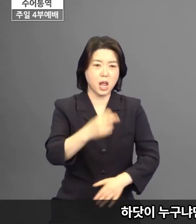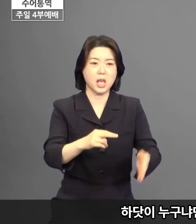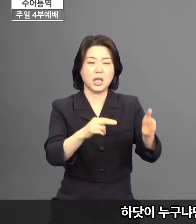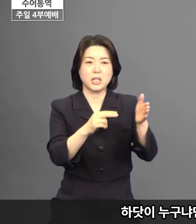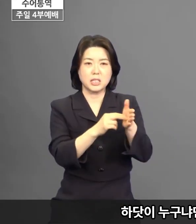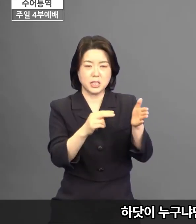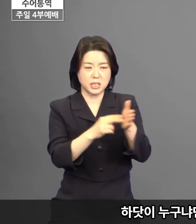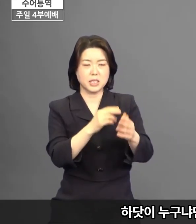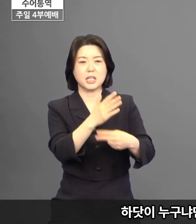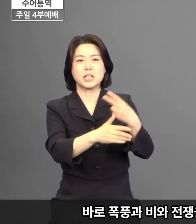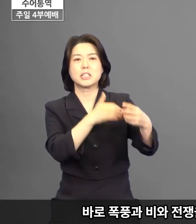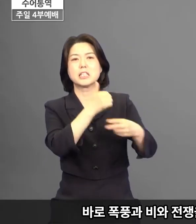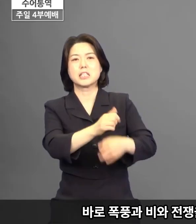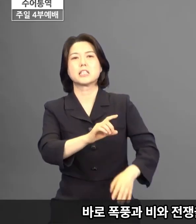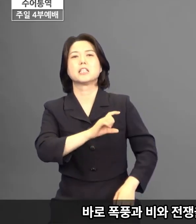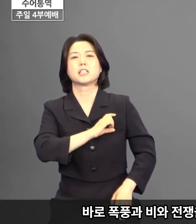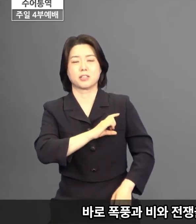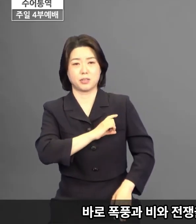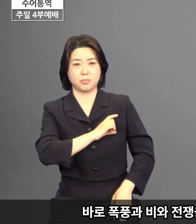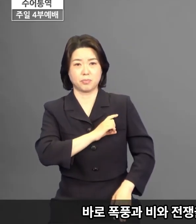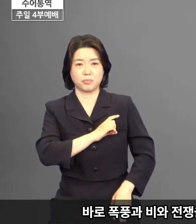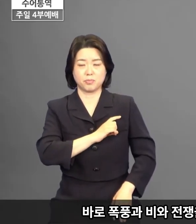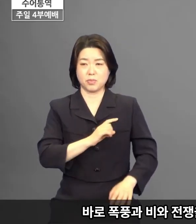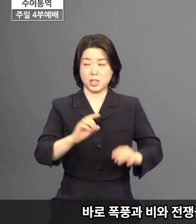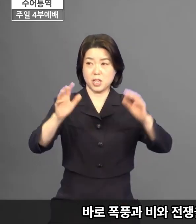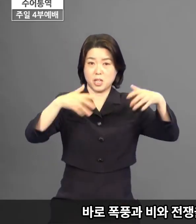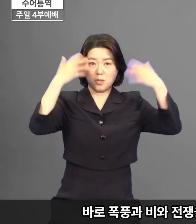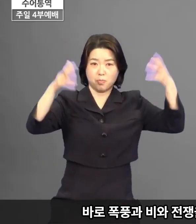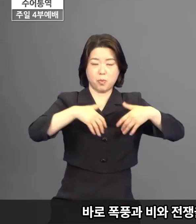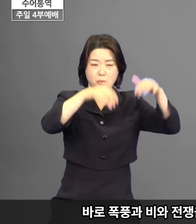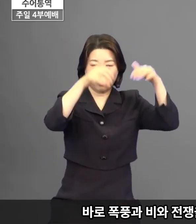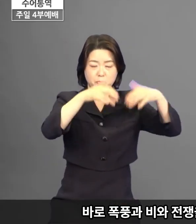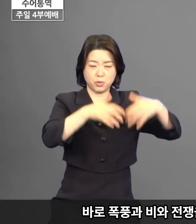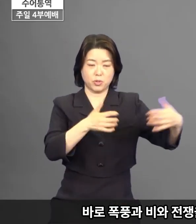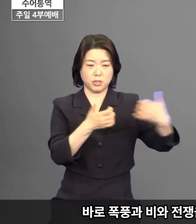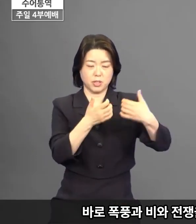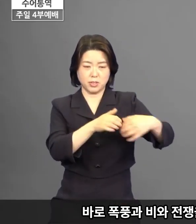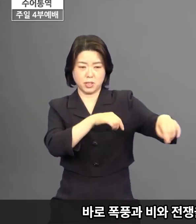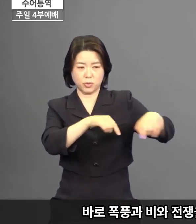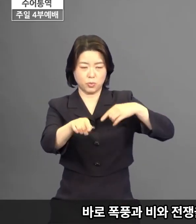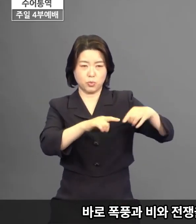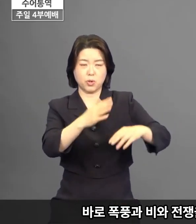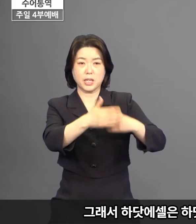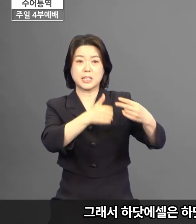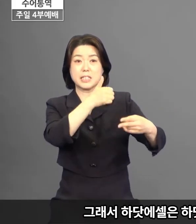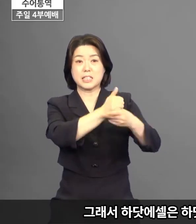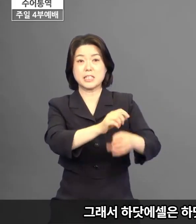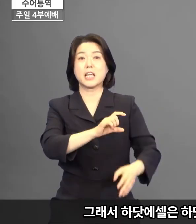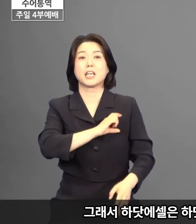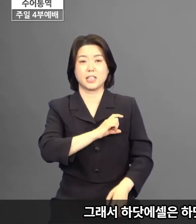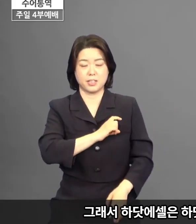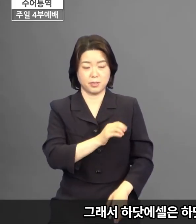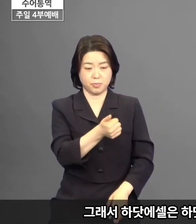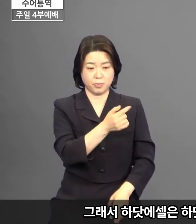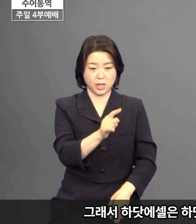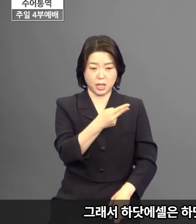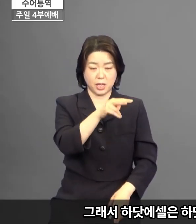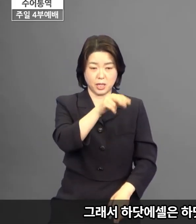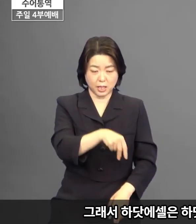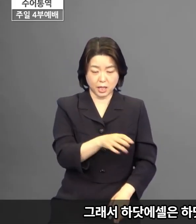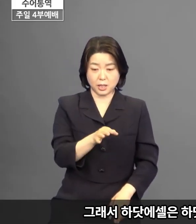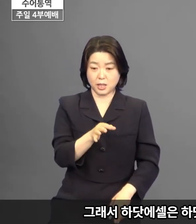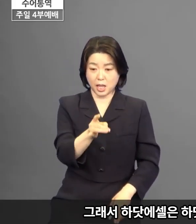시리아의 신입니다. 바로 폭풍과 비와 전쟁을 관장하는 신의 이름이에요. 그래서 하닷